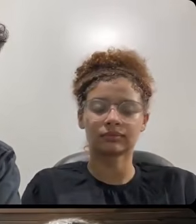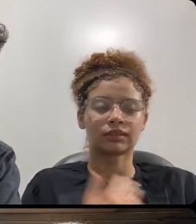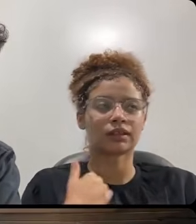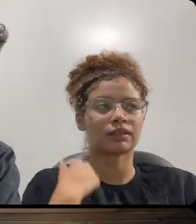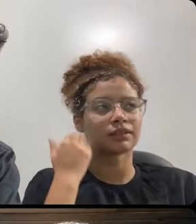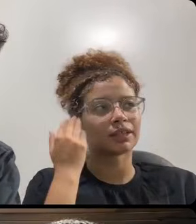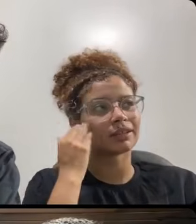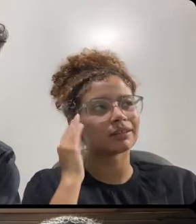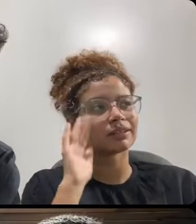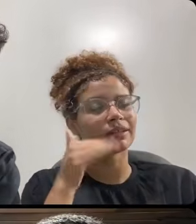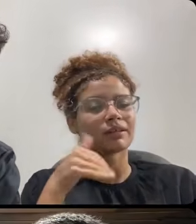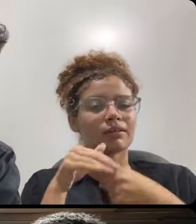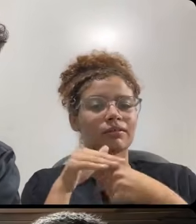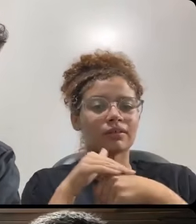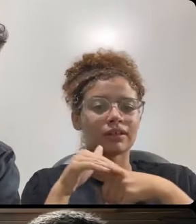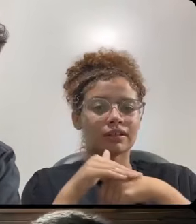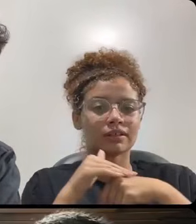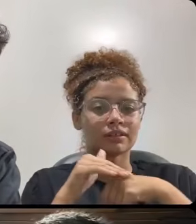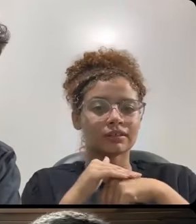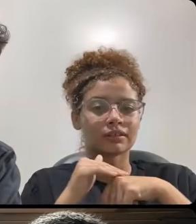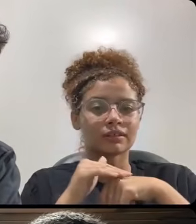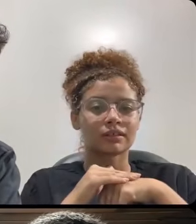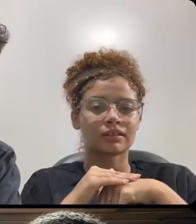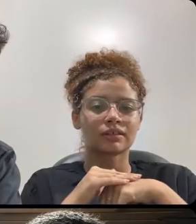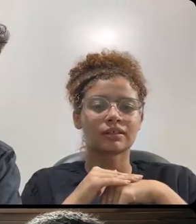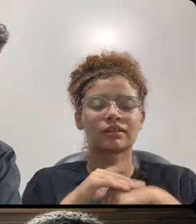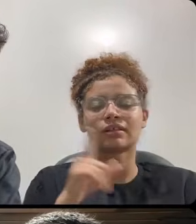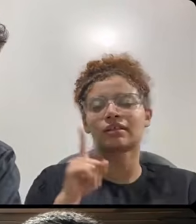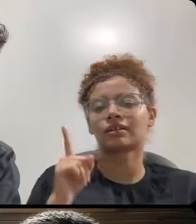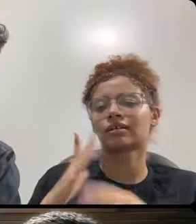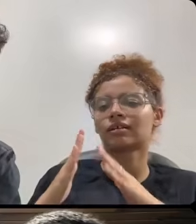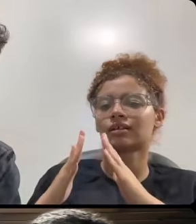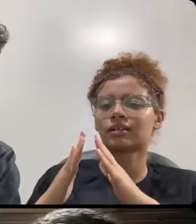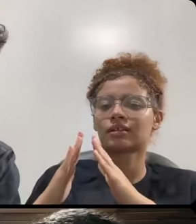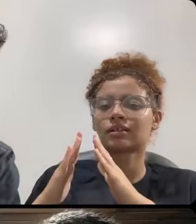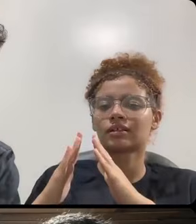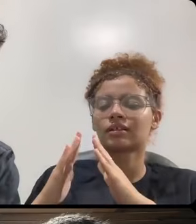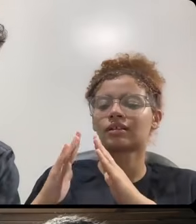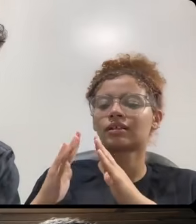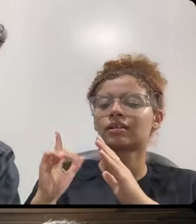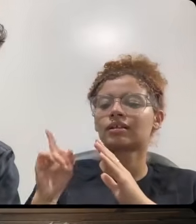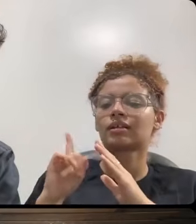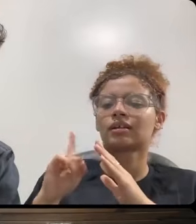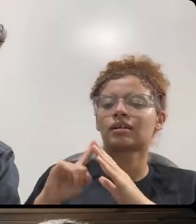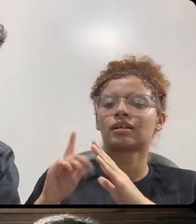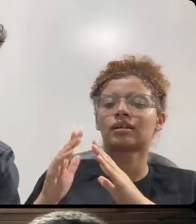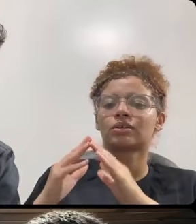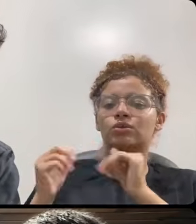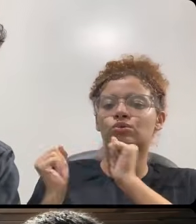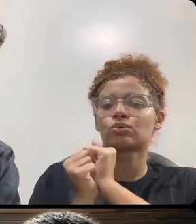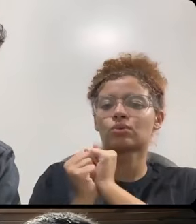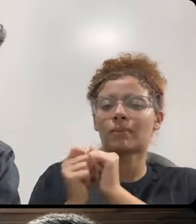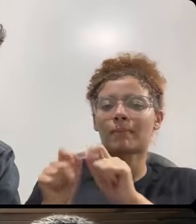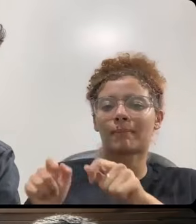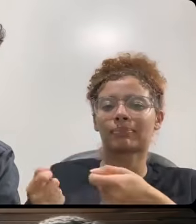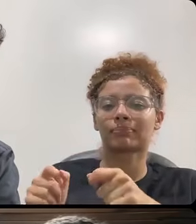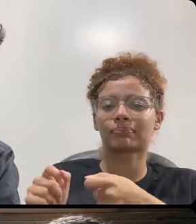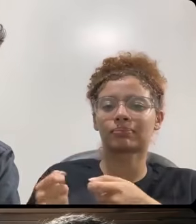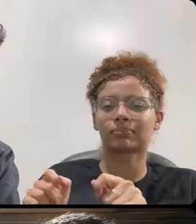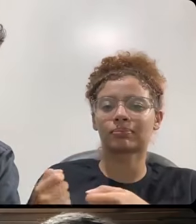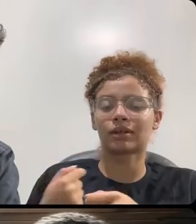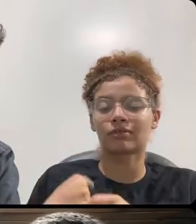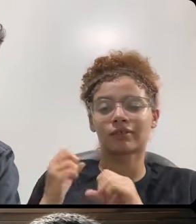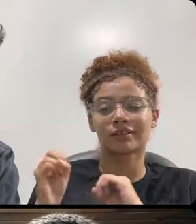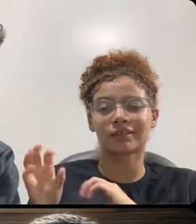aqui tipo, fazendo lá no final de ano, né, acho que era um sítio, eu jogando ping-pong ali, eu vou jogar com ele, eu vou